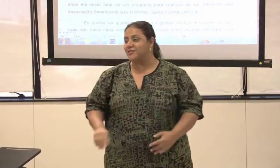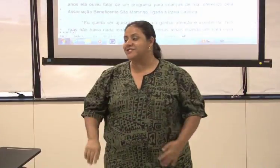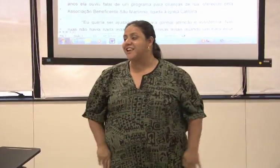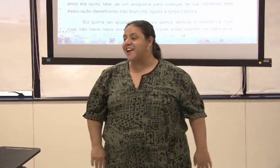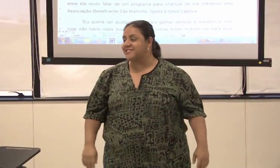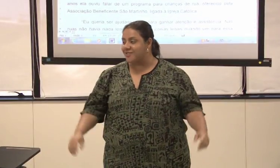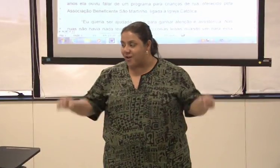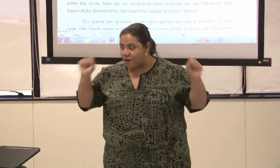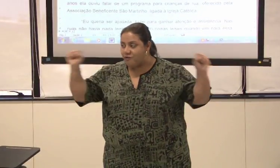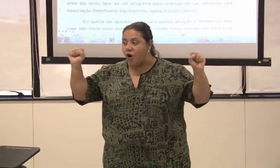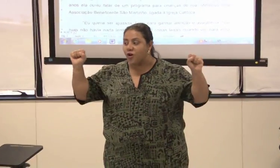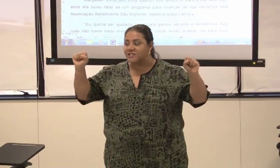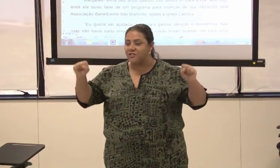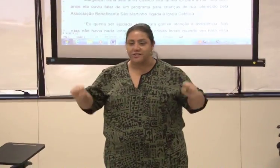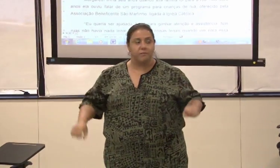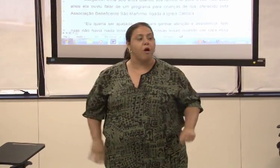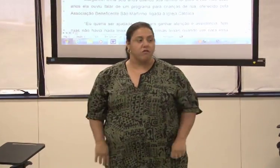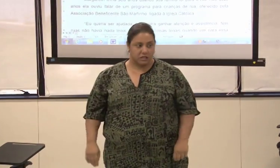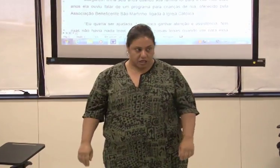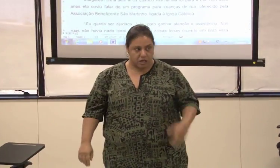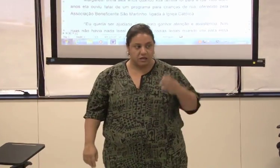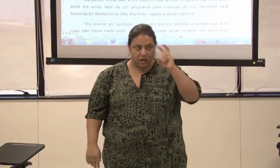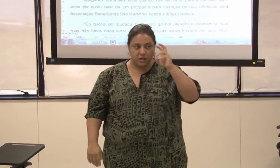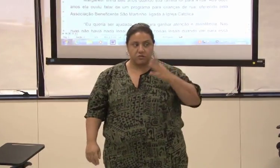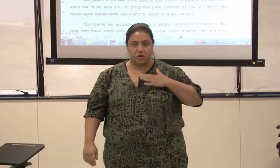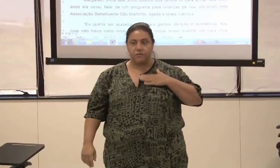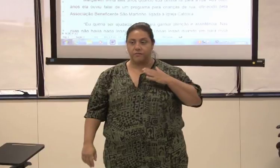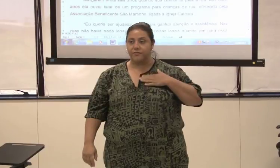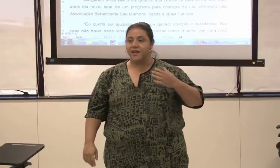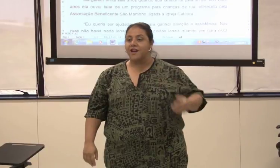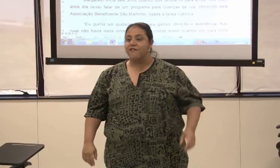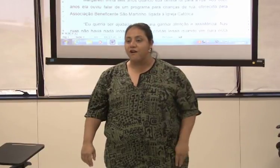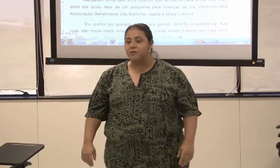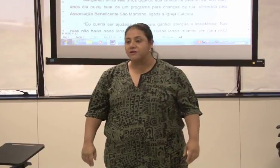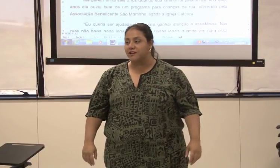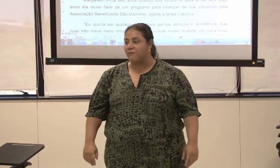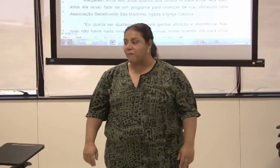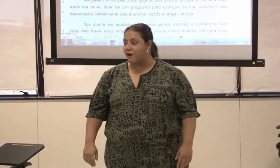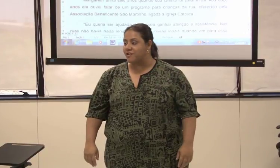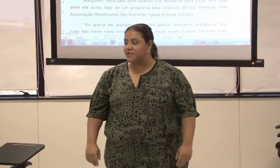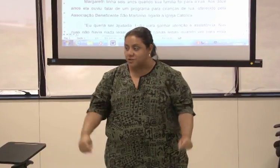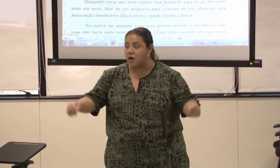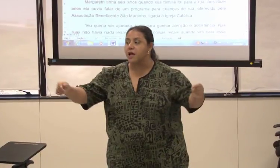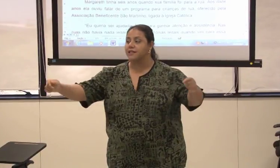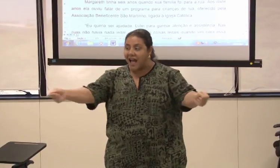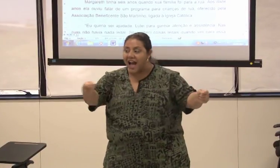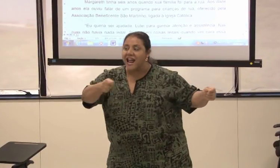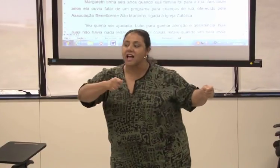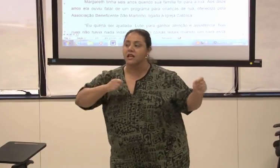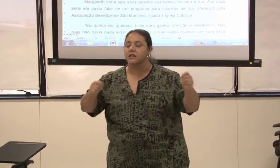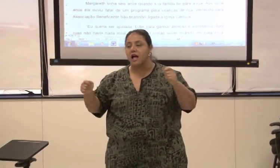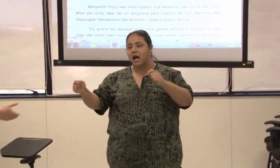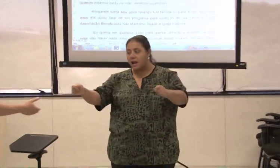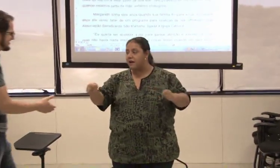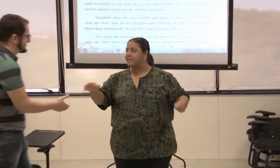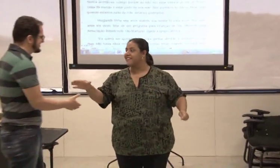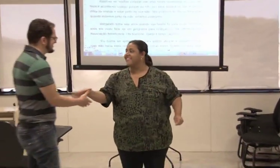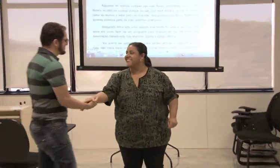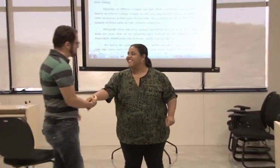se esqueçam, vou conseguir fazer a prova. Sim, quinta sou eu. Vamos fazer uma prova disso. Tará, tará.